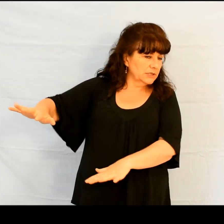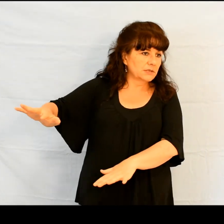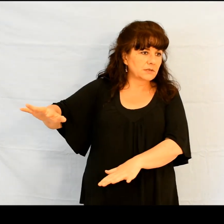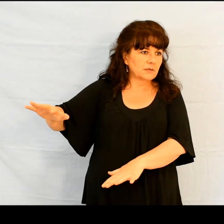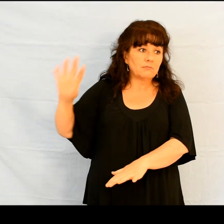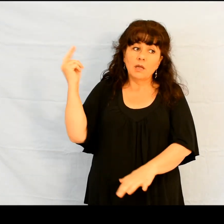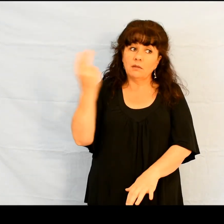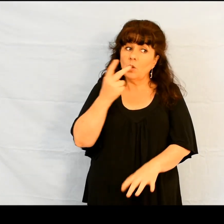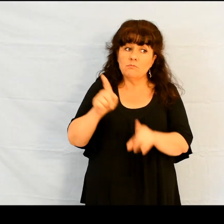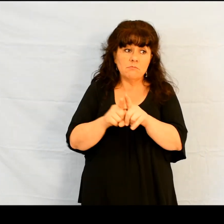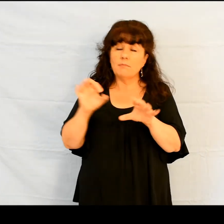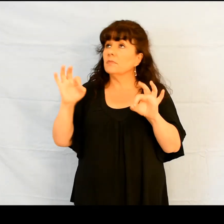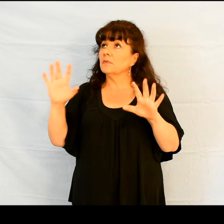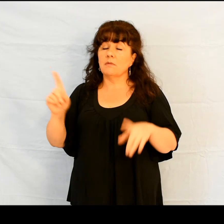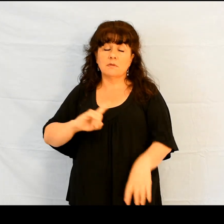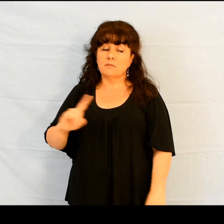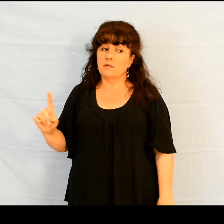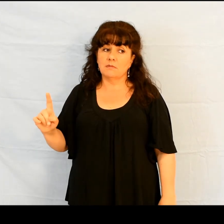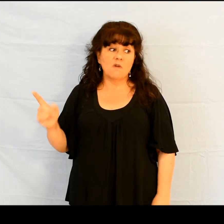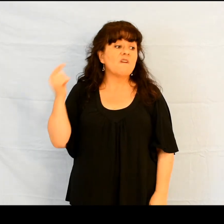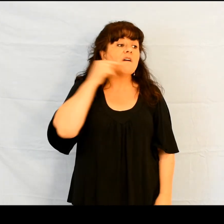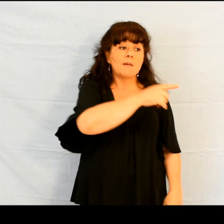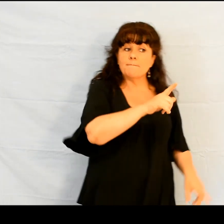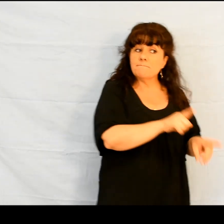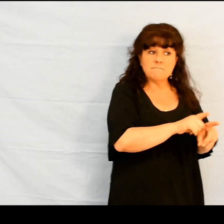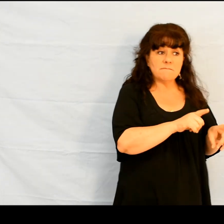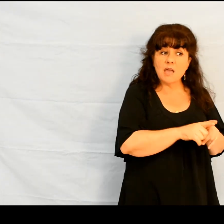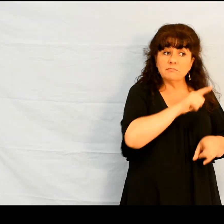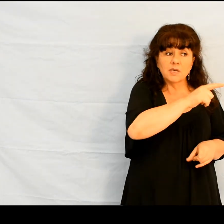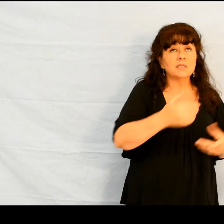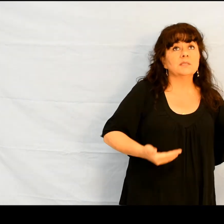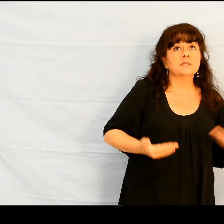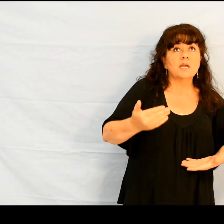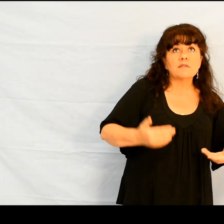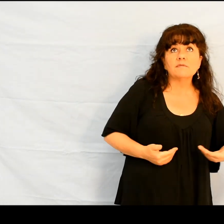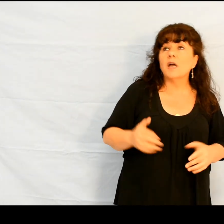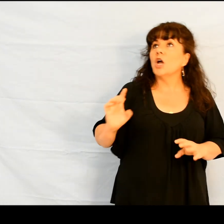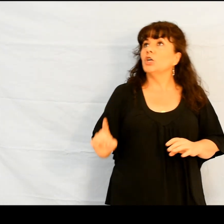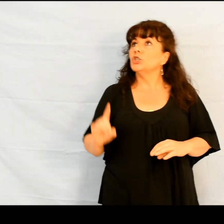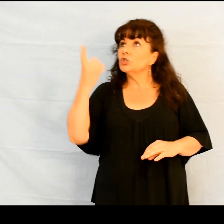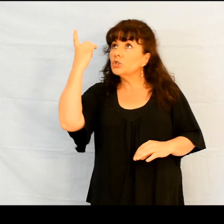Vous ne pouvez pas servir à la fois Dieu et l'argent.